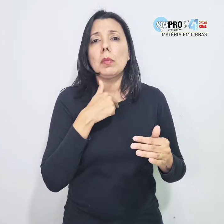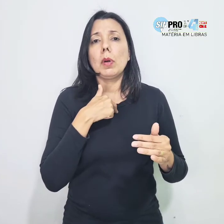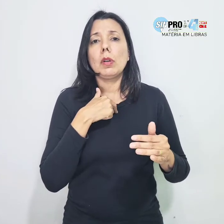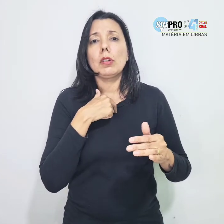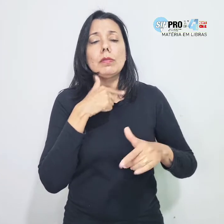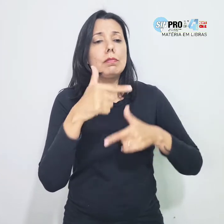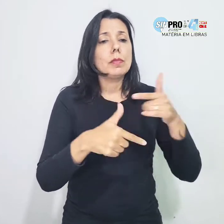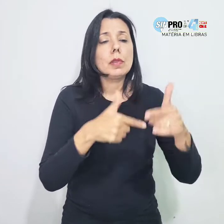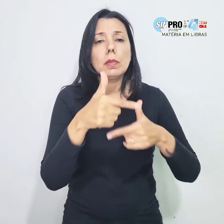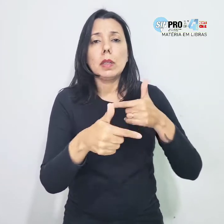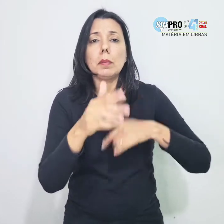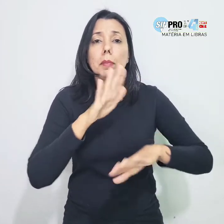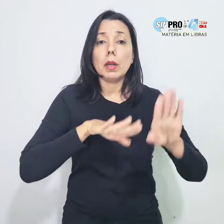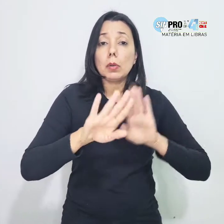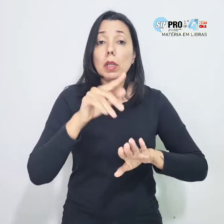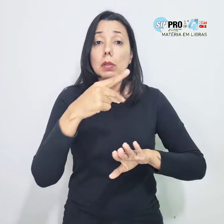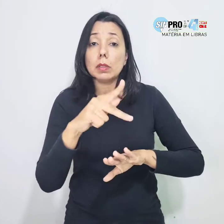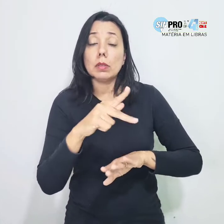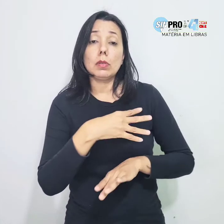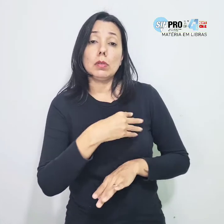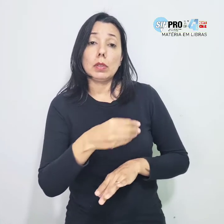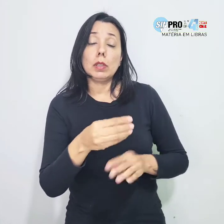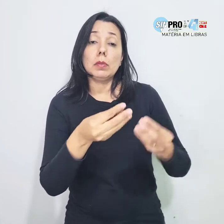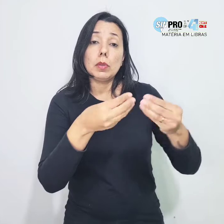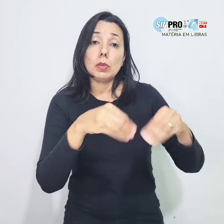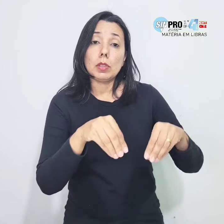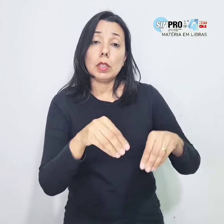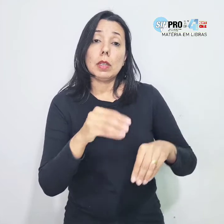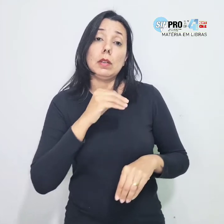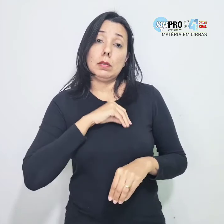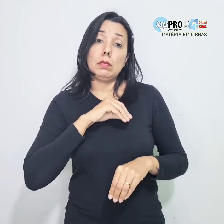trabalhar para cuidar de seus filhos, prejudicando a renda familiar.